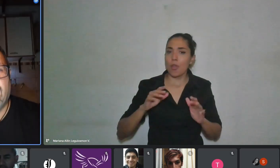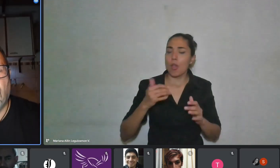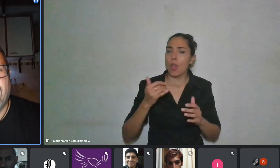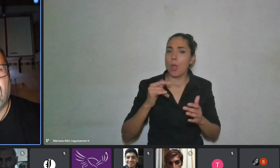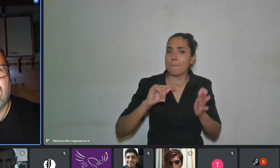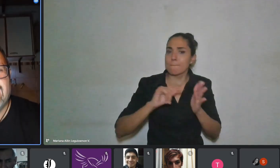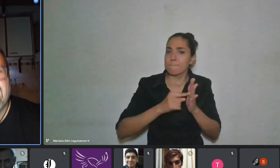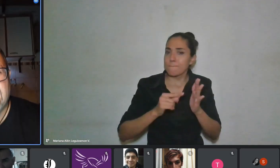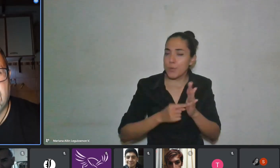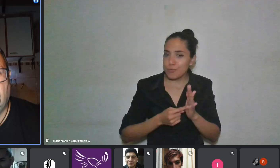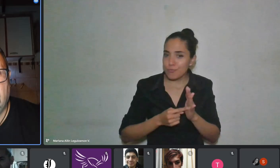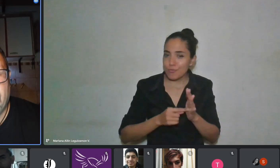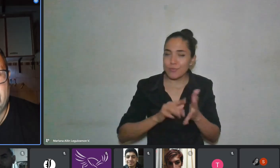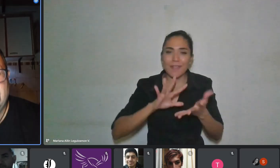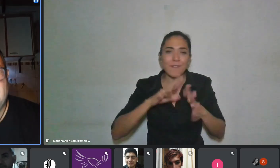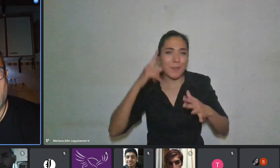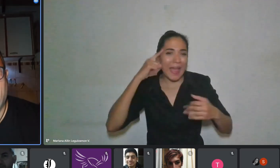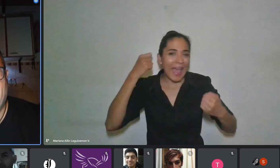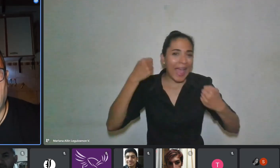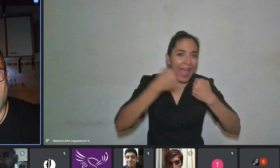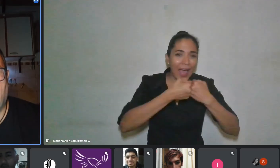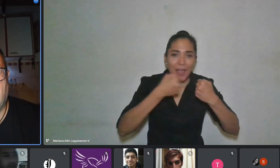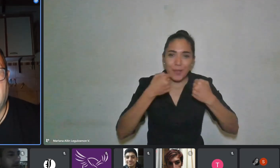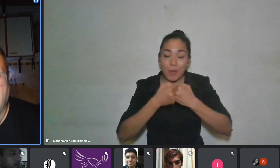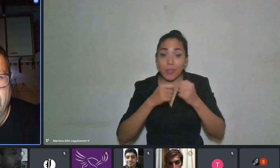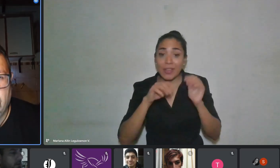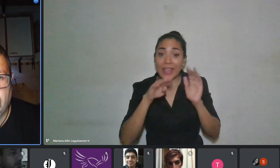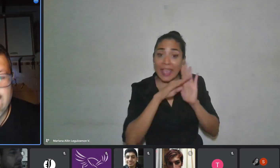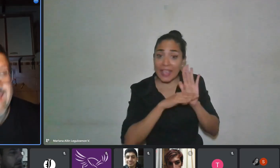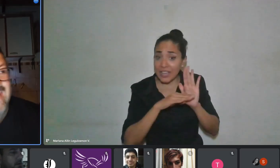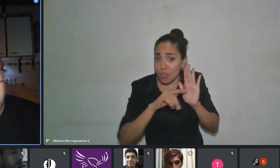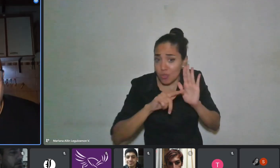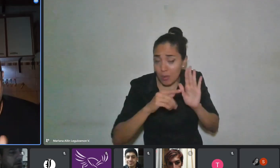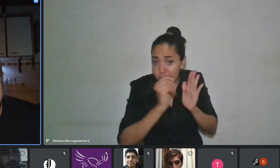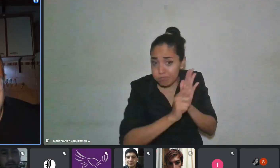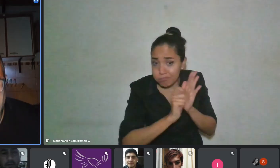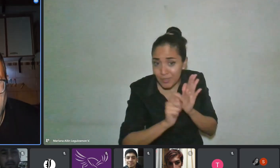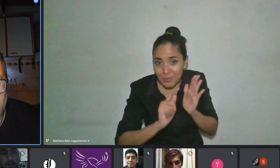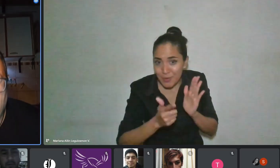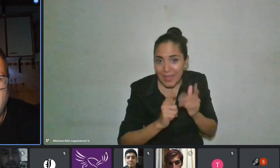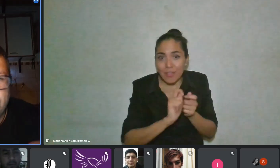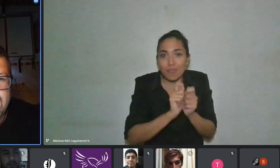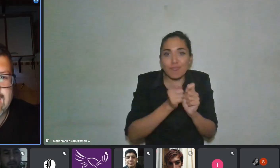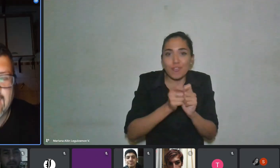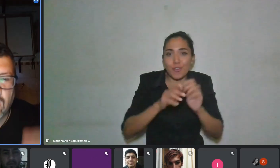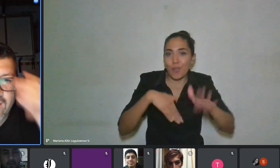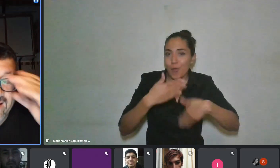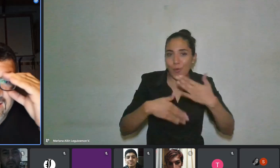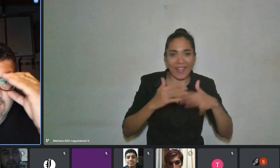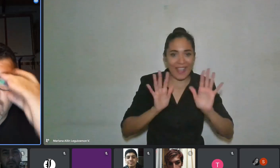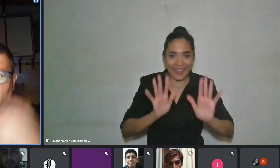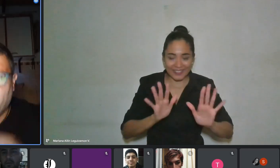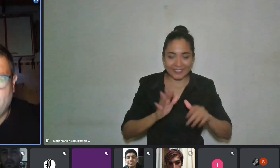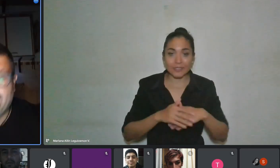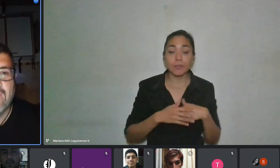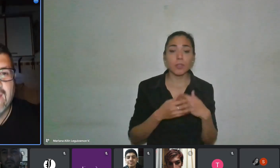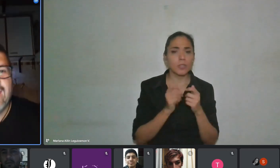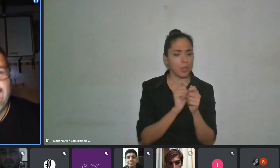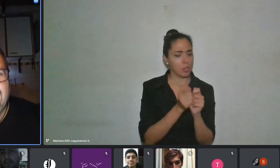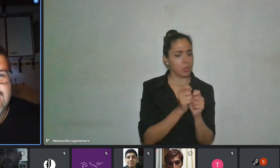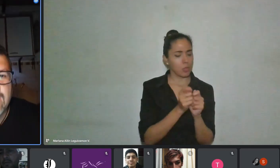un acuerdo tácito y bueno, así se juega el truco. Y bueno, y al principio, cuando empezás a jugar, decís, bueno, a